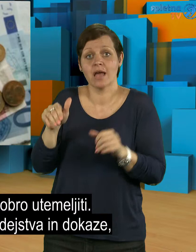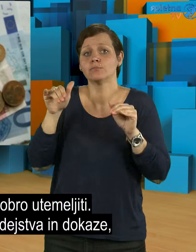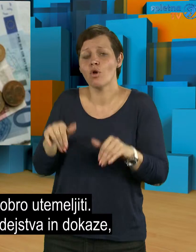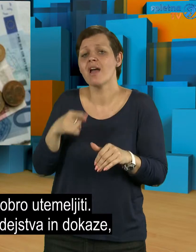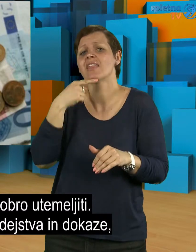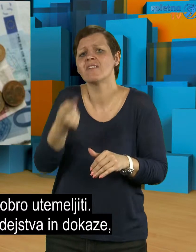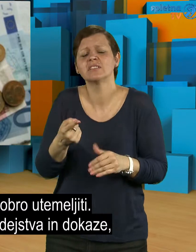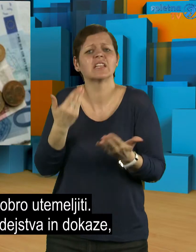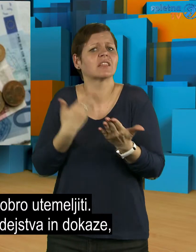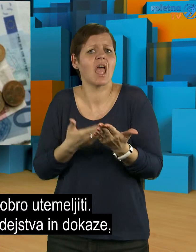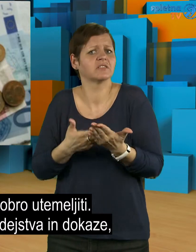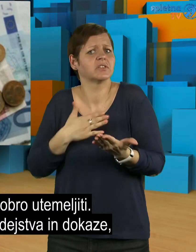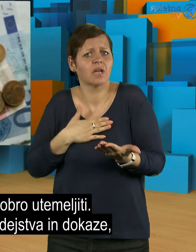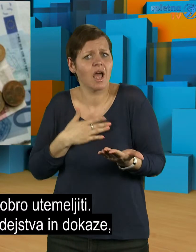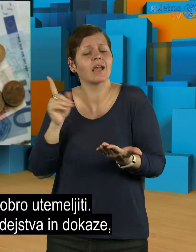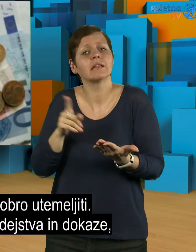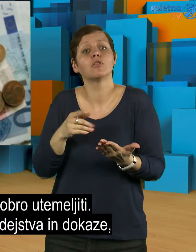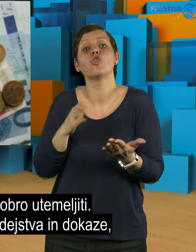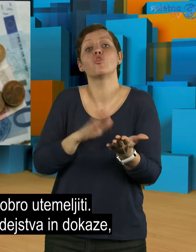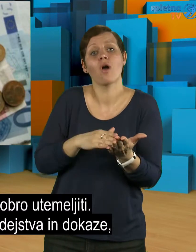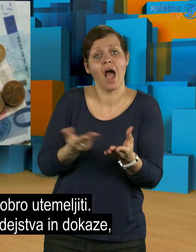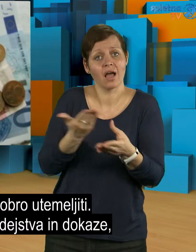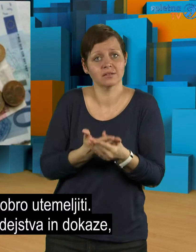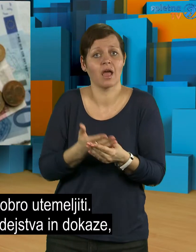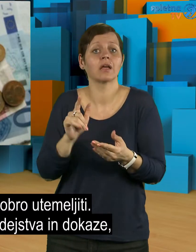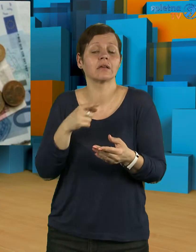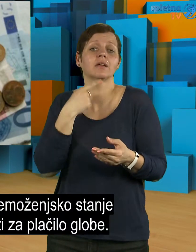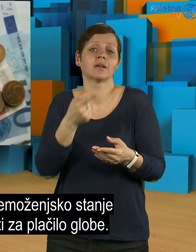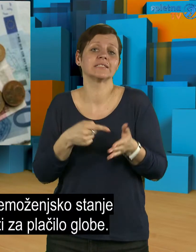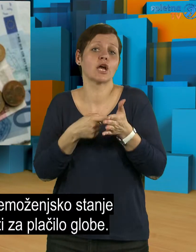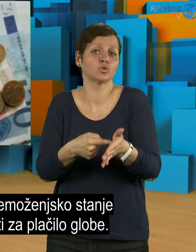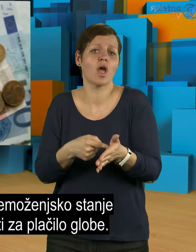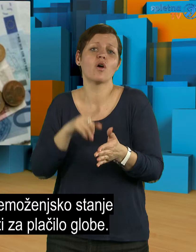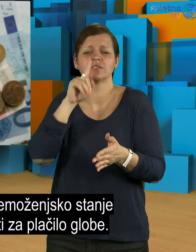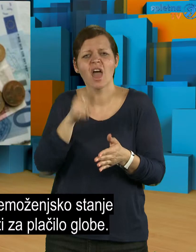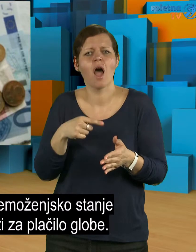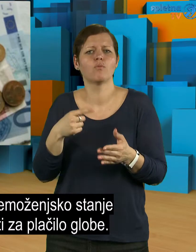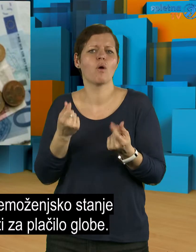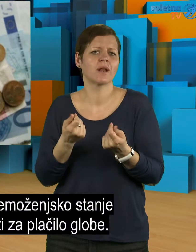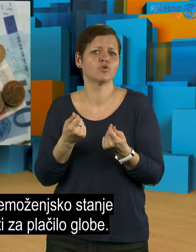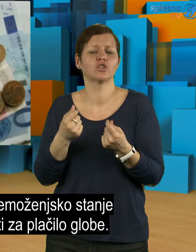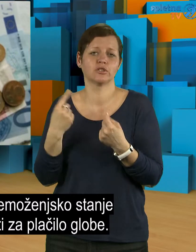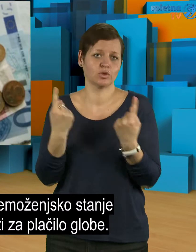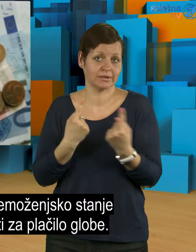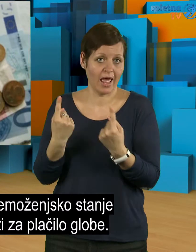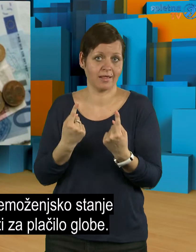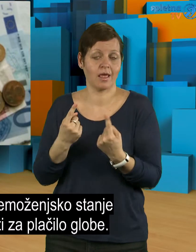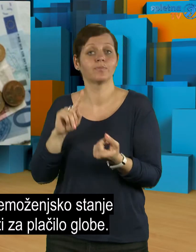Kršilec mora navesti dejstva in dokaze, ki izkazujejo slabo premoženjsko stanje oziroma nezmožnosti za plačilo